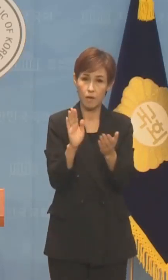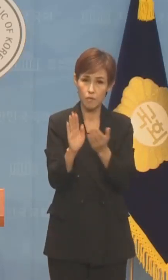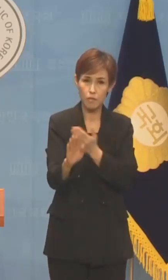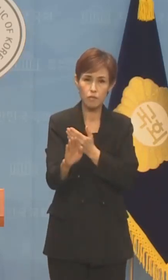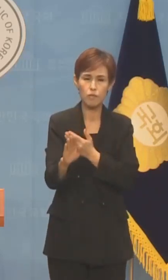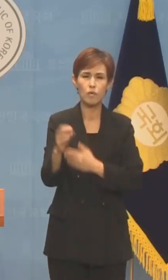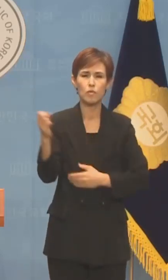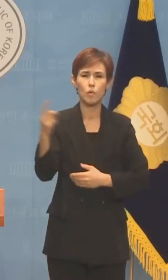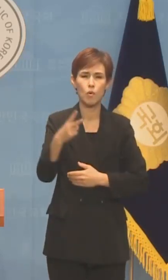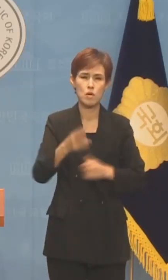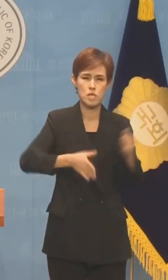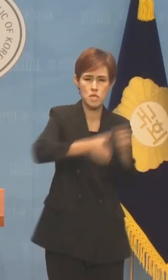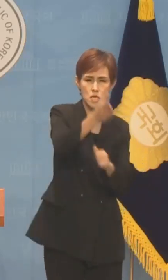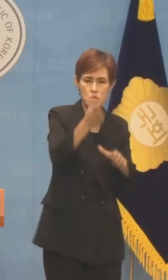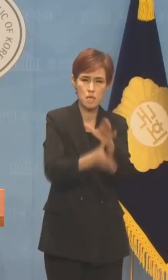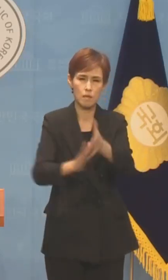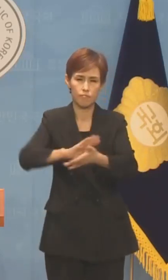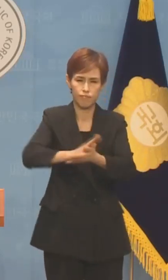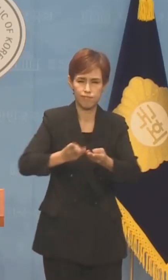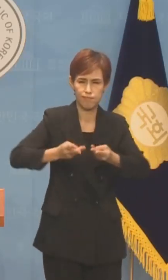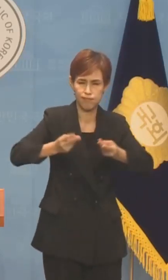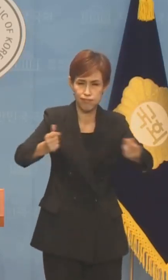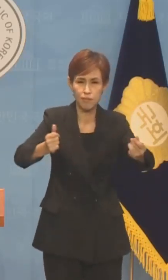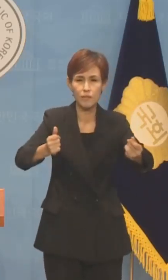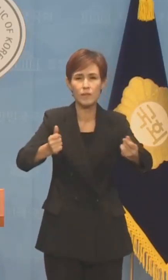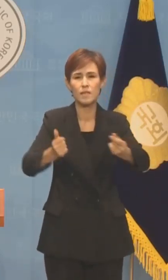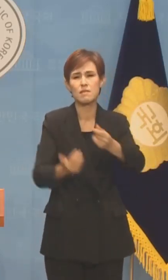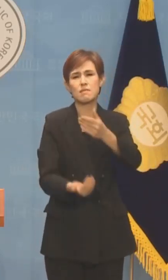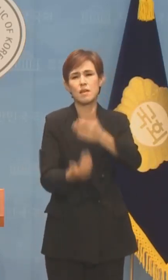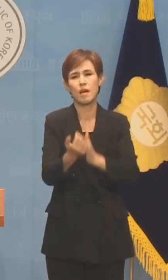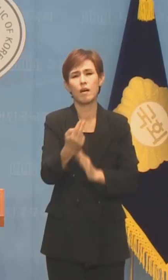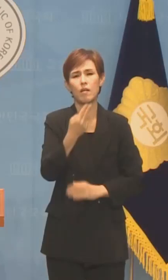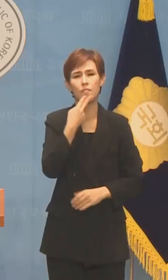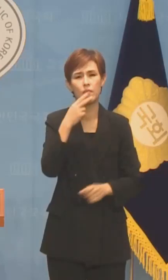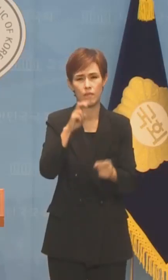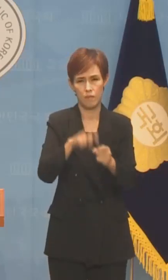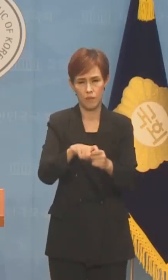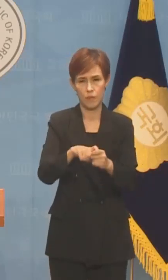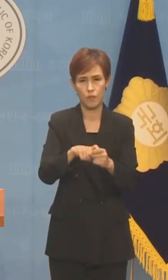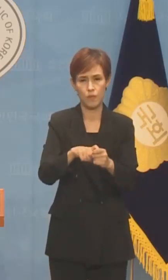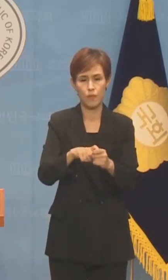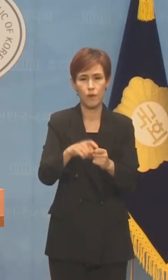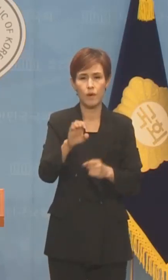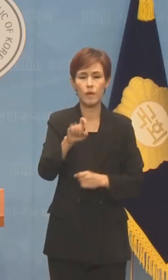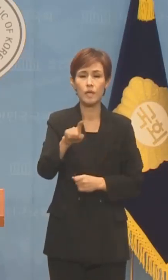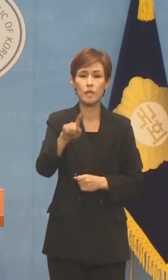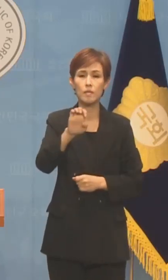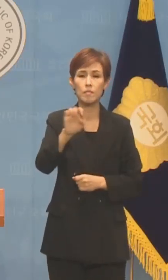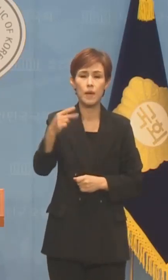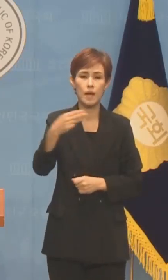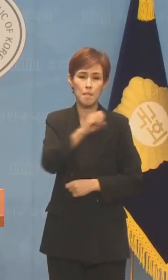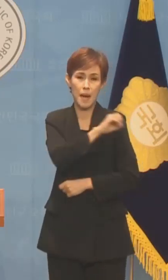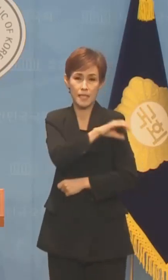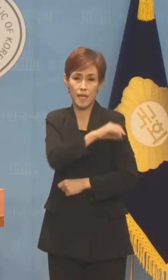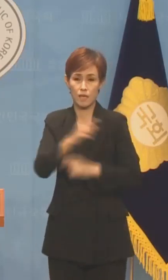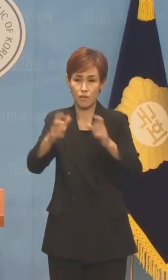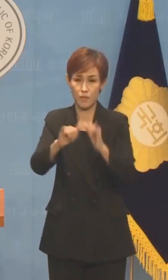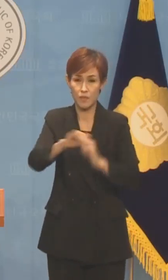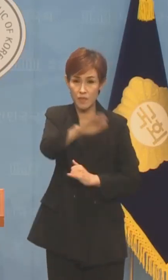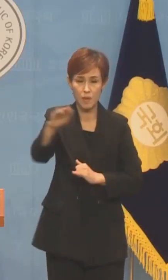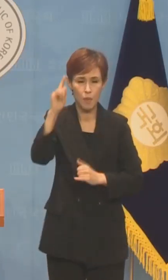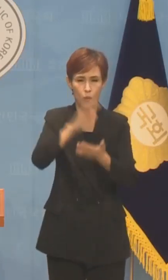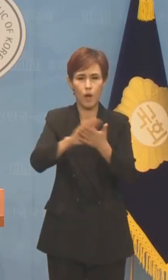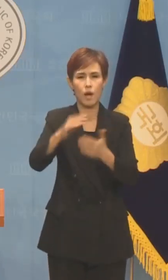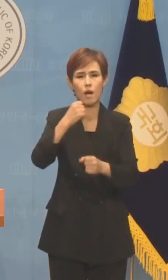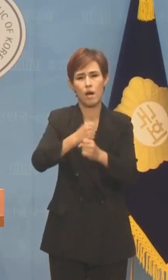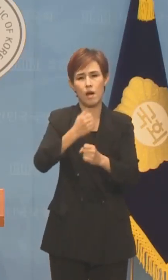끔찍한 집단 학살과 전쟁 범죄가 가자지구를 덮치지 못하도록 팔레스타인 주민들이 평화와 일상을 되찾을 수